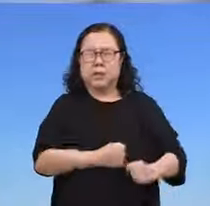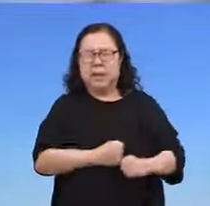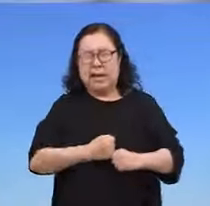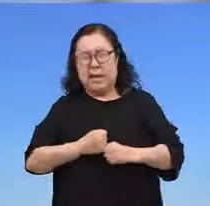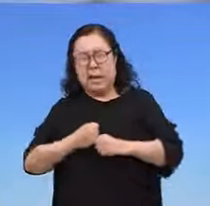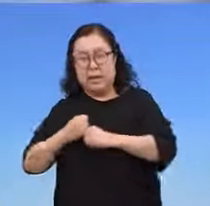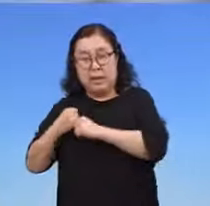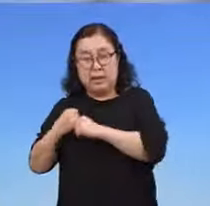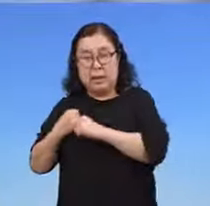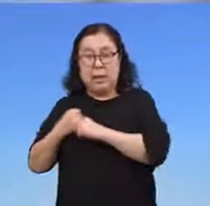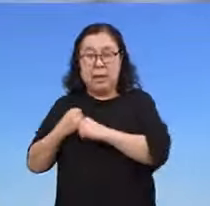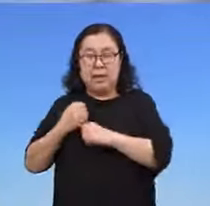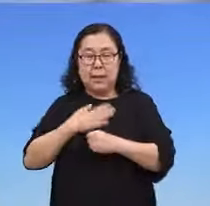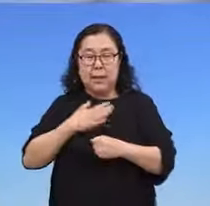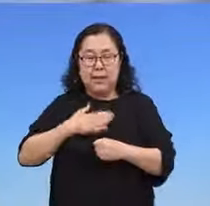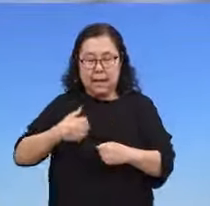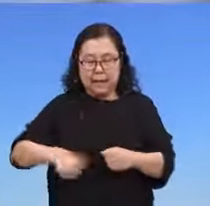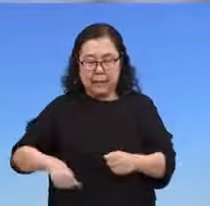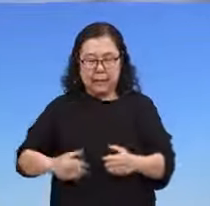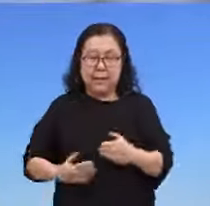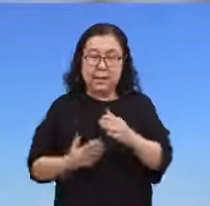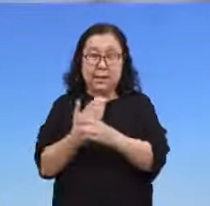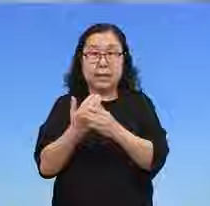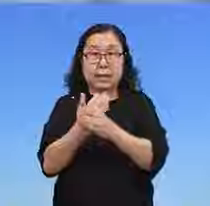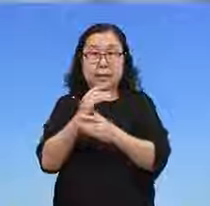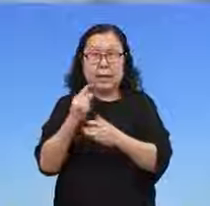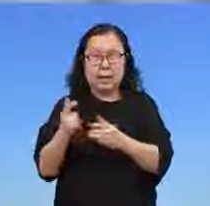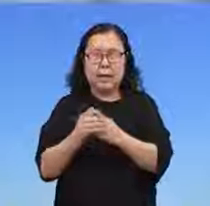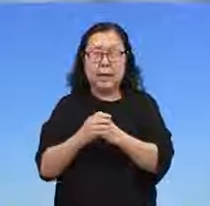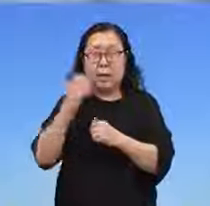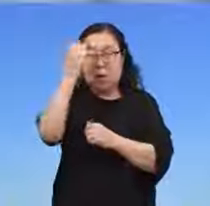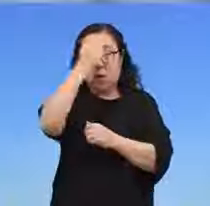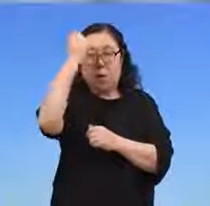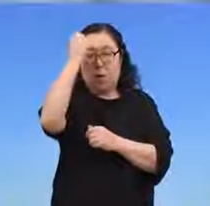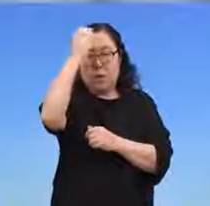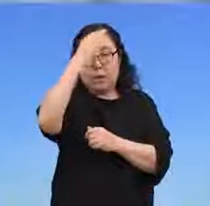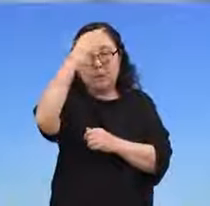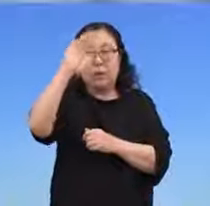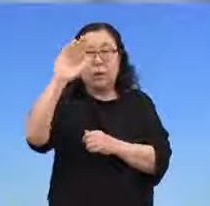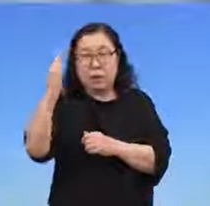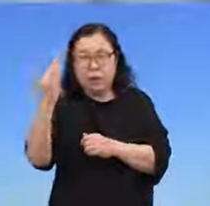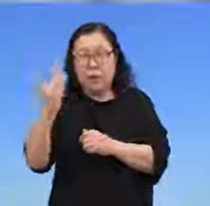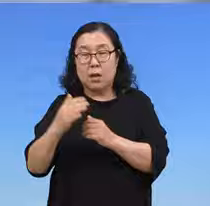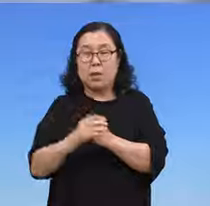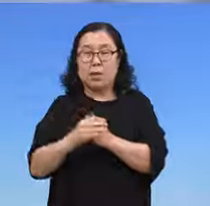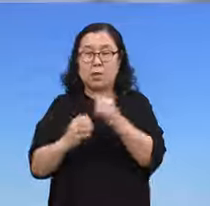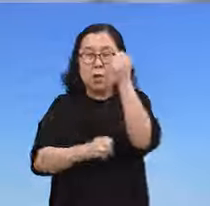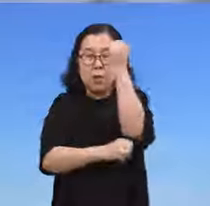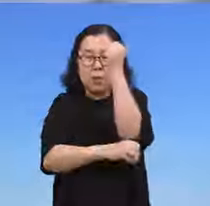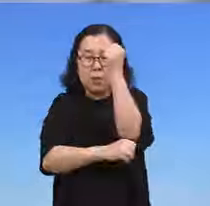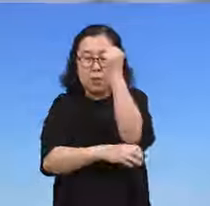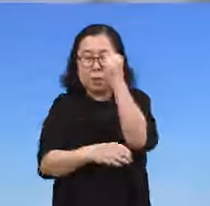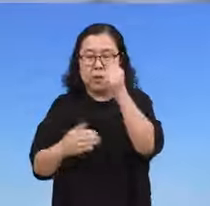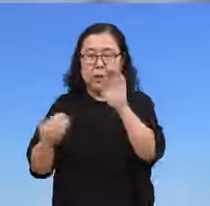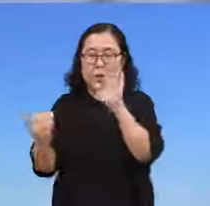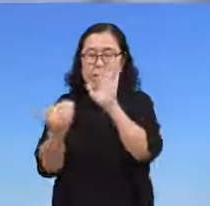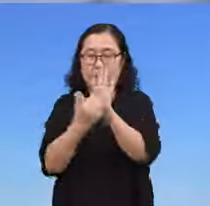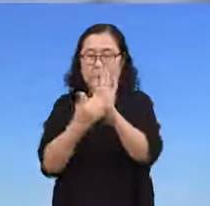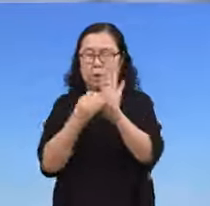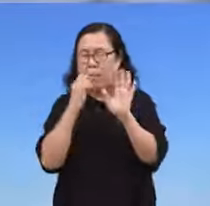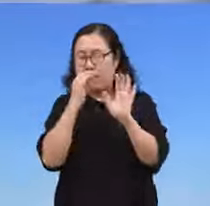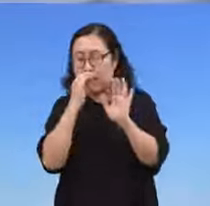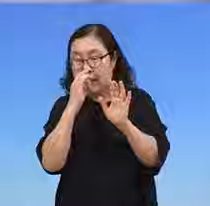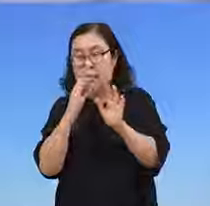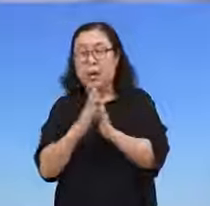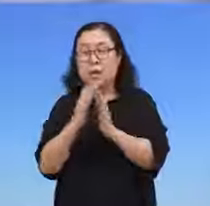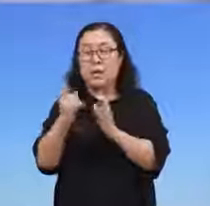아니라 여호와 하나님으로부터 공급된다는 걸 경험할 수 있는 고3이 됐는데 원천을 봉쇄해버리는 거 아닙니까? 너 학원 가라고,